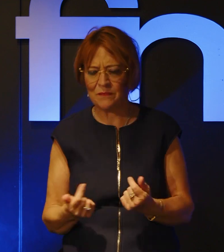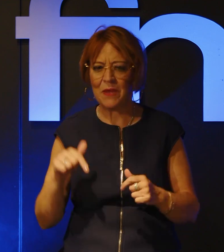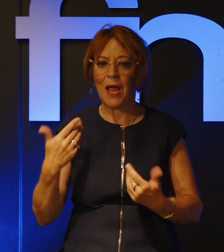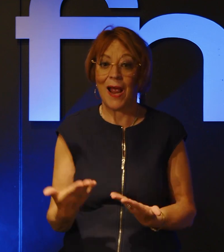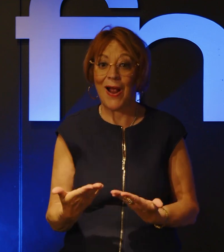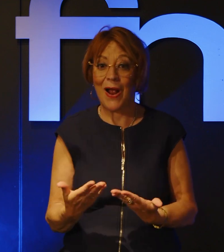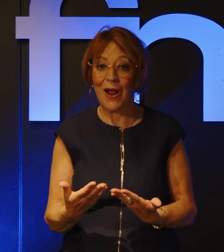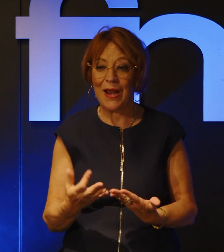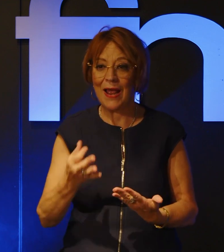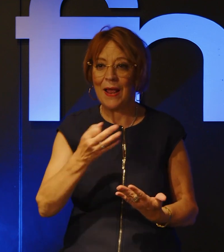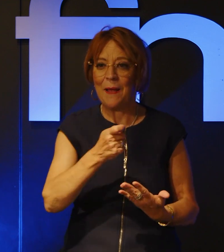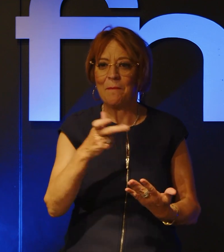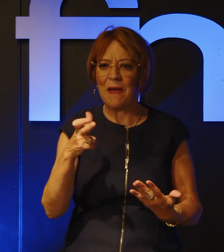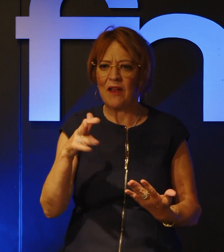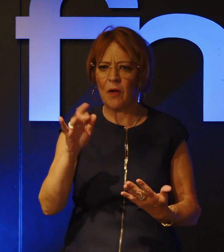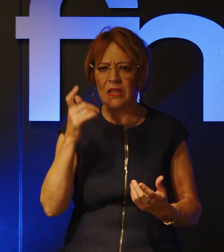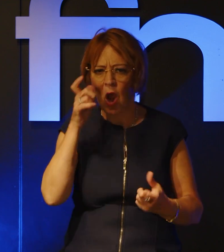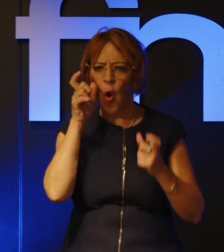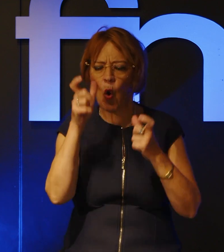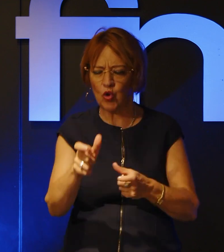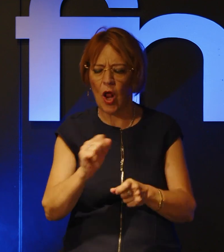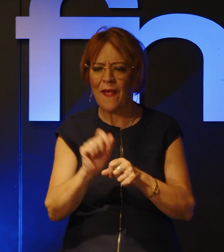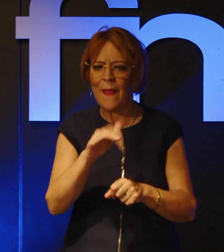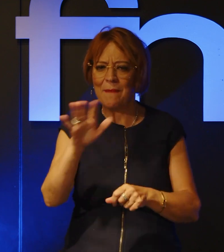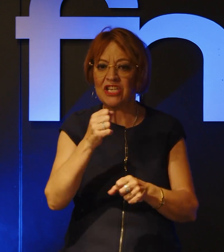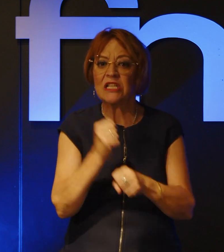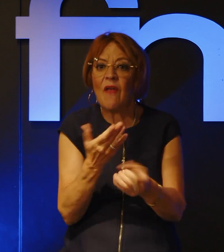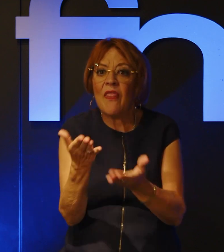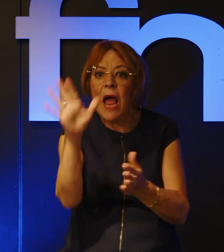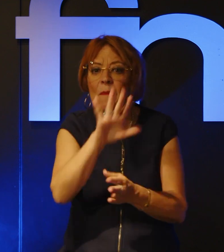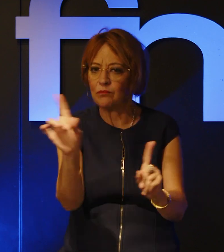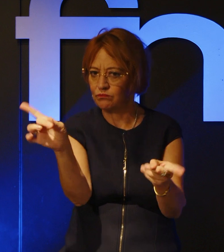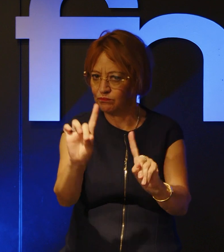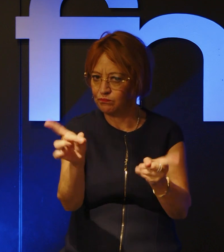performer que domina a imagem e não está ao serviço da imagem